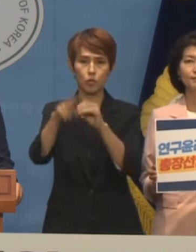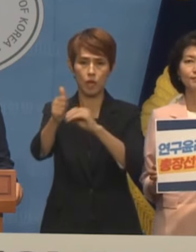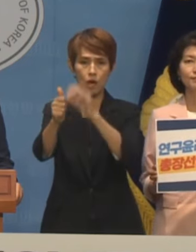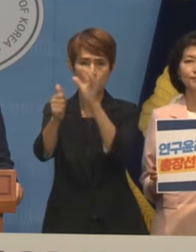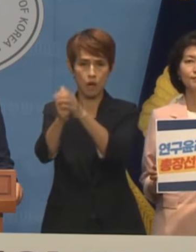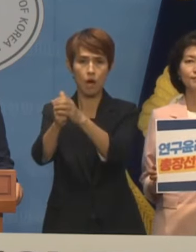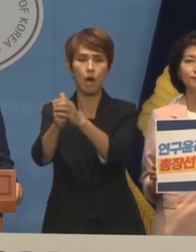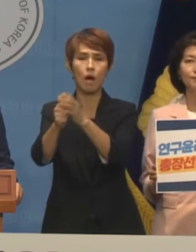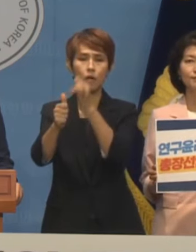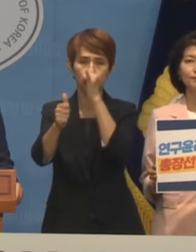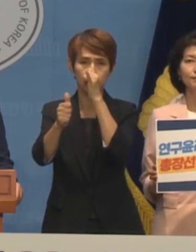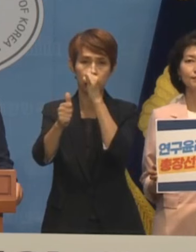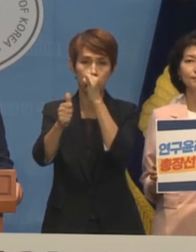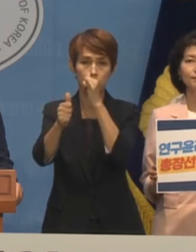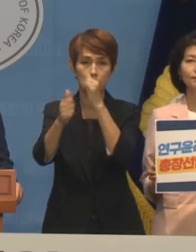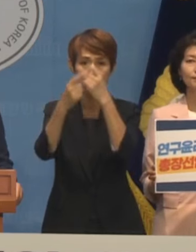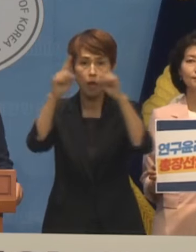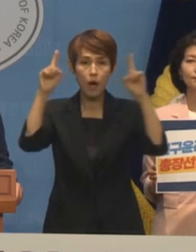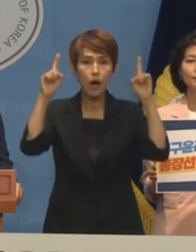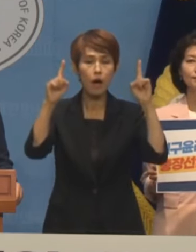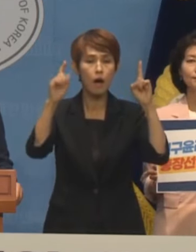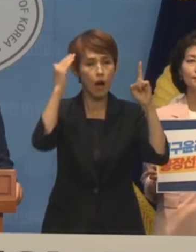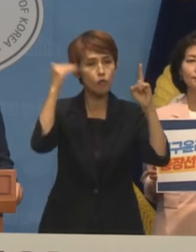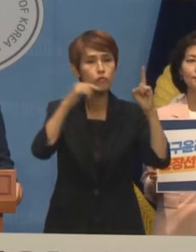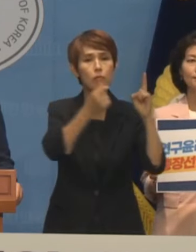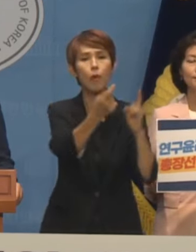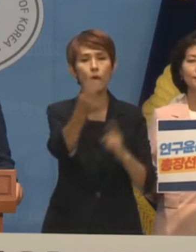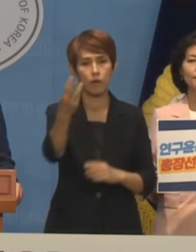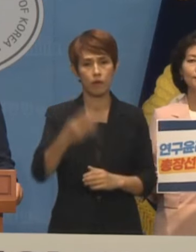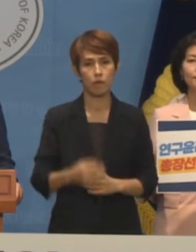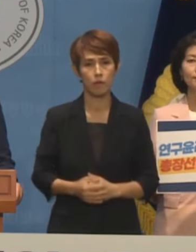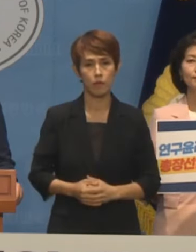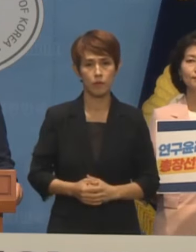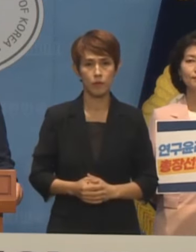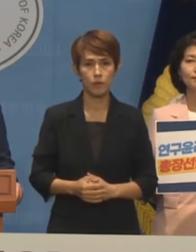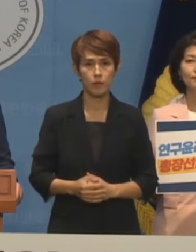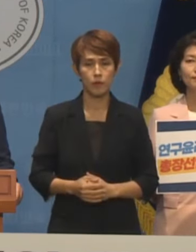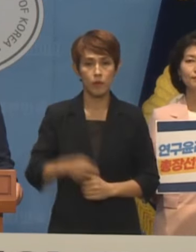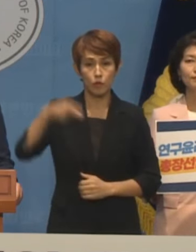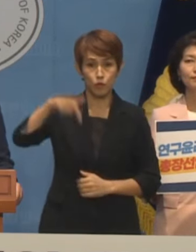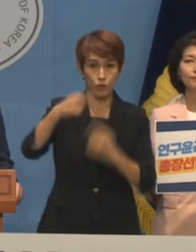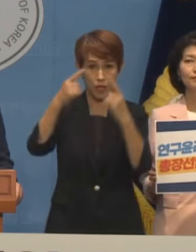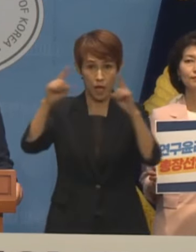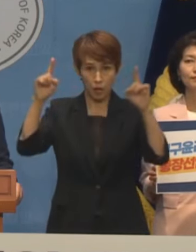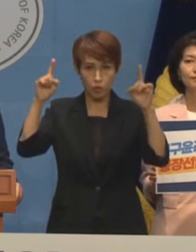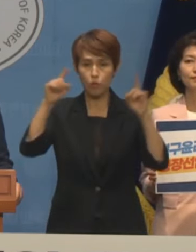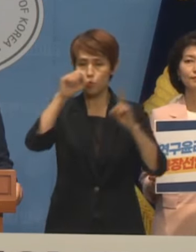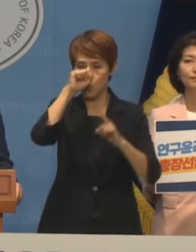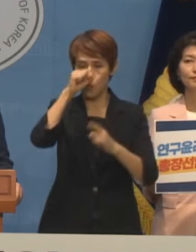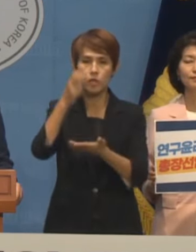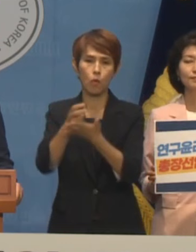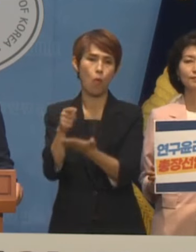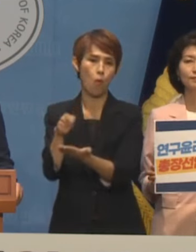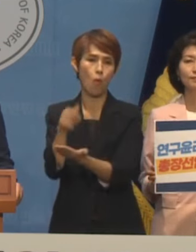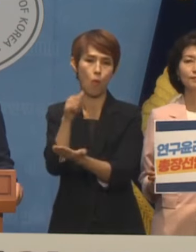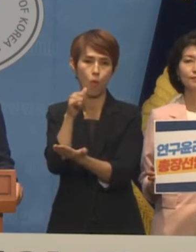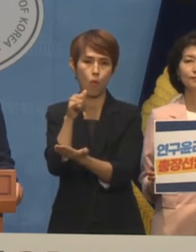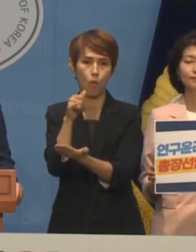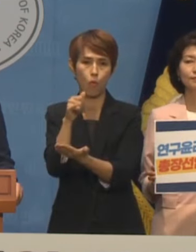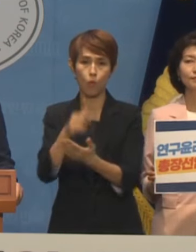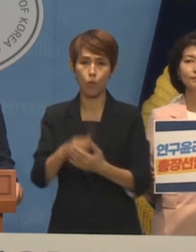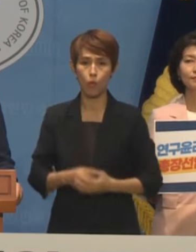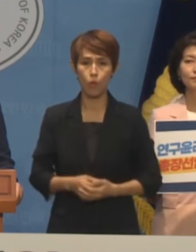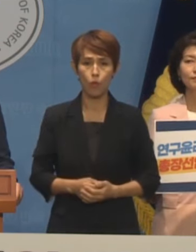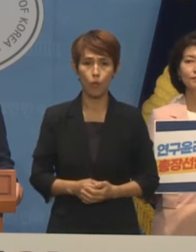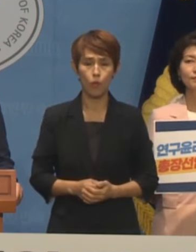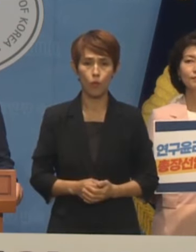있는 대학이 우리나라에 과연 몇 군데나 되겠습니까? 그런데 숙명여대는 아주 좋은 제도를 가지고 있고 또